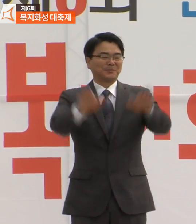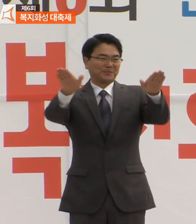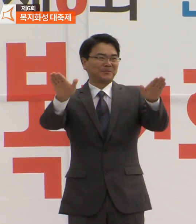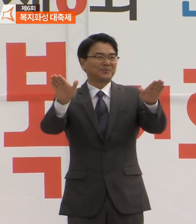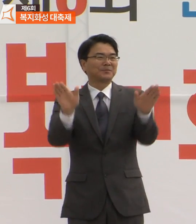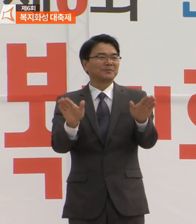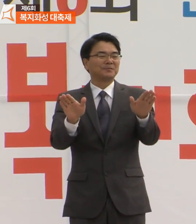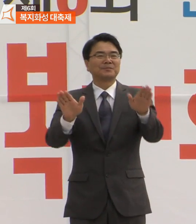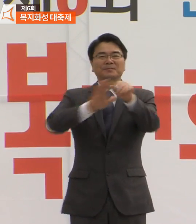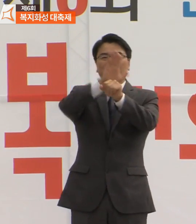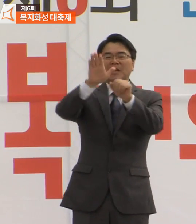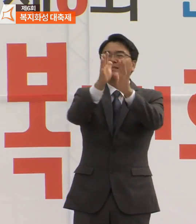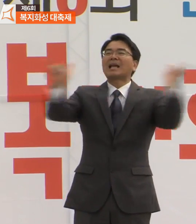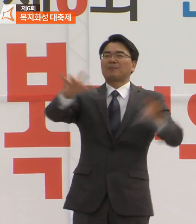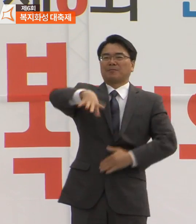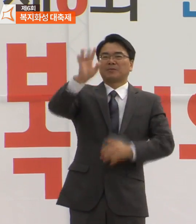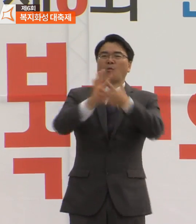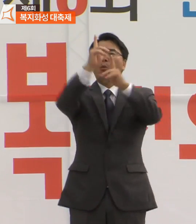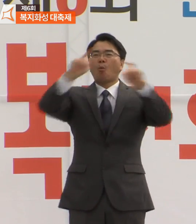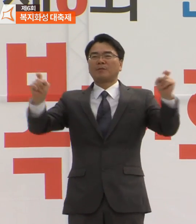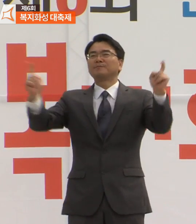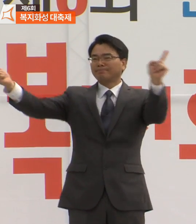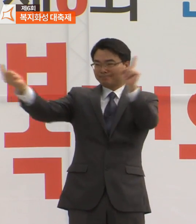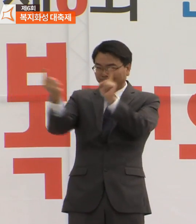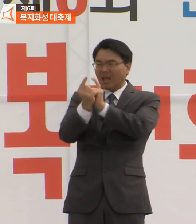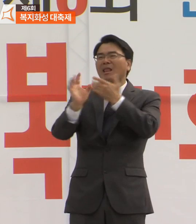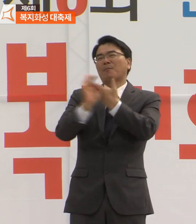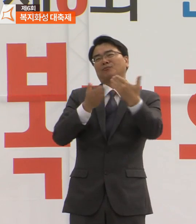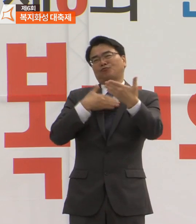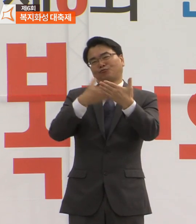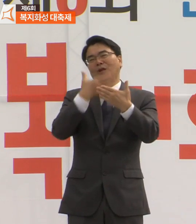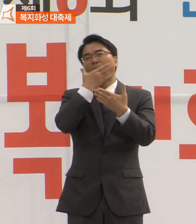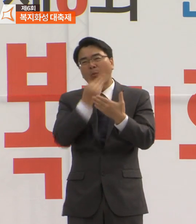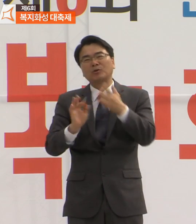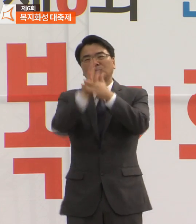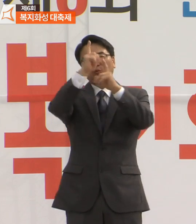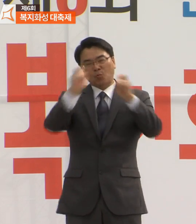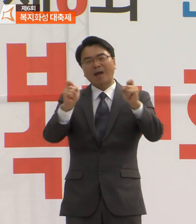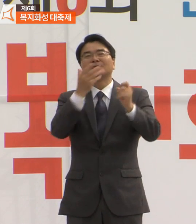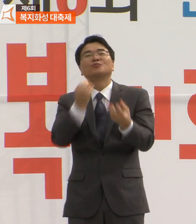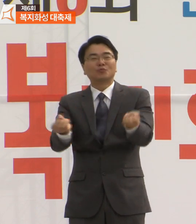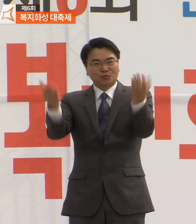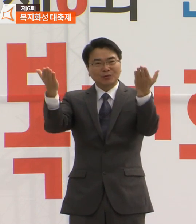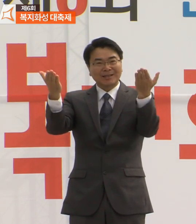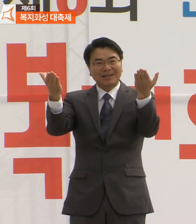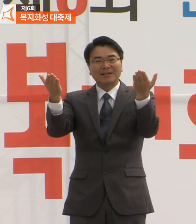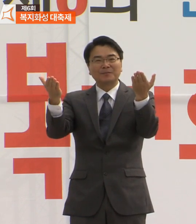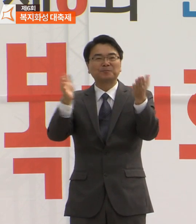오늘 사람이 먼저인 화성 여기서 만나면 두근두근 복지화성 대축제 이게 딱 아까 우리